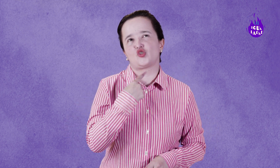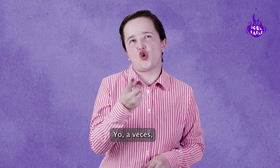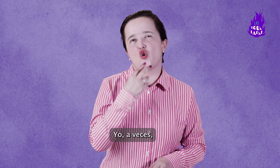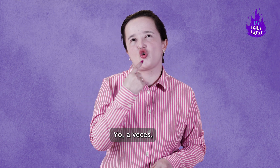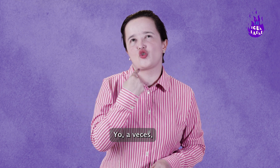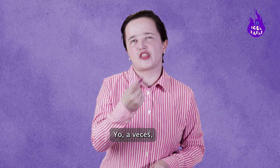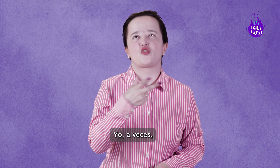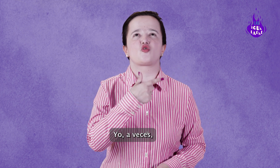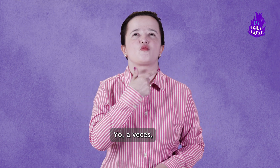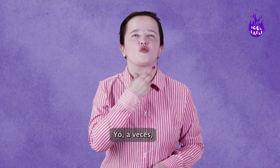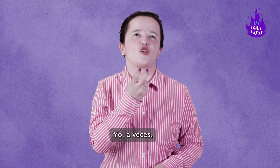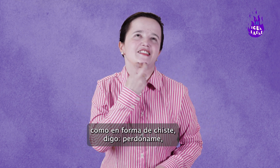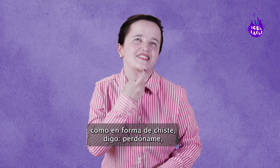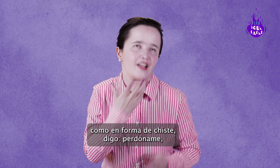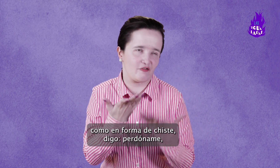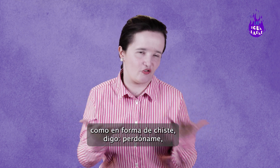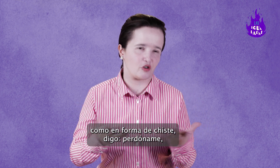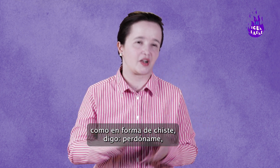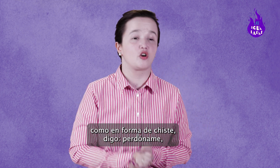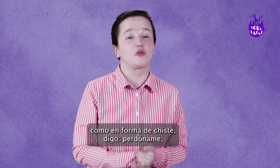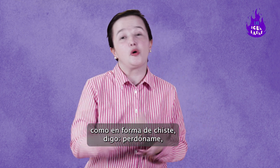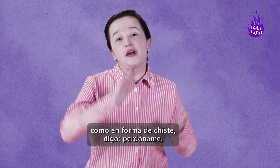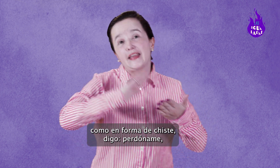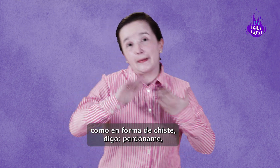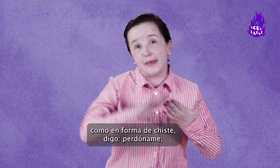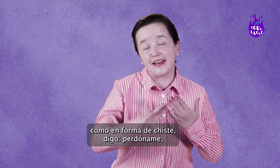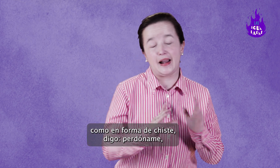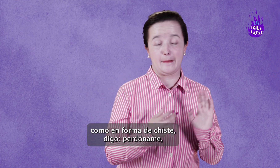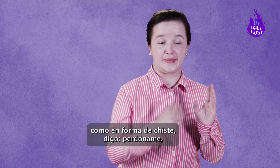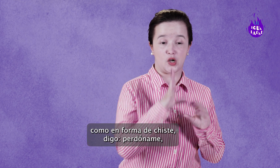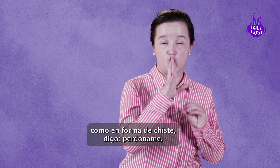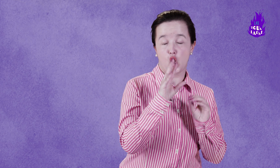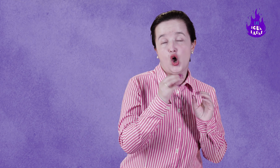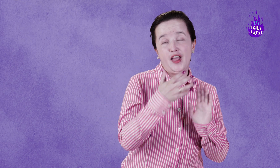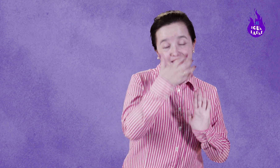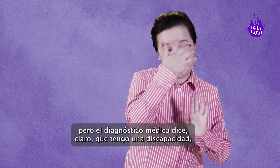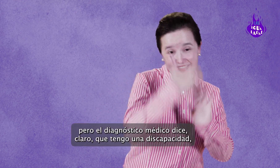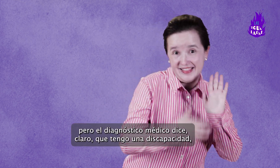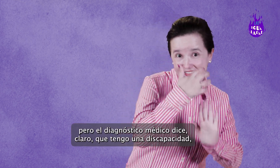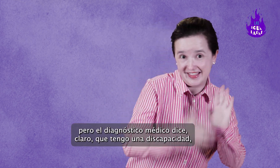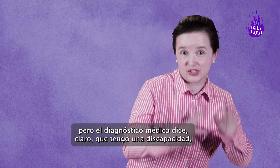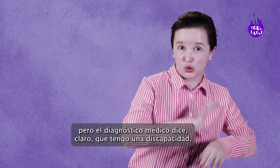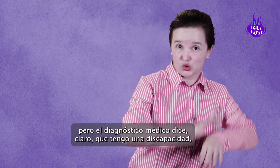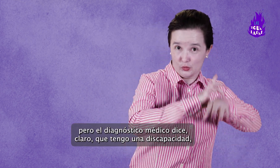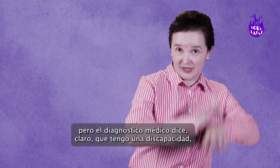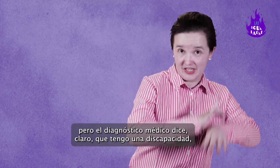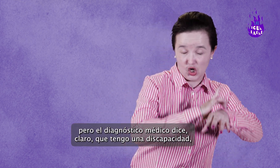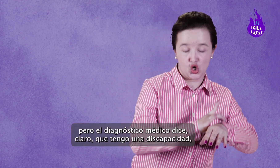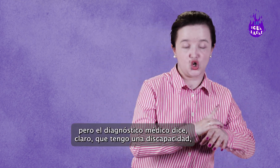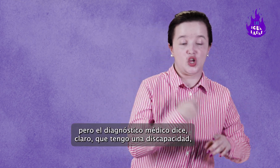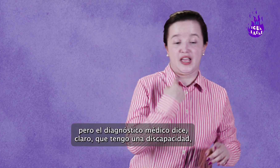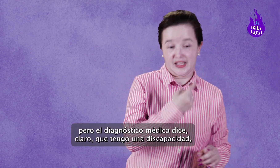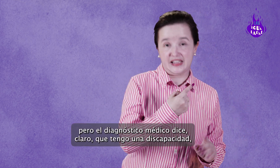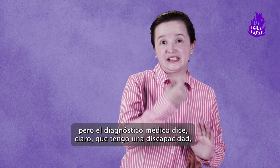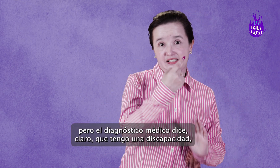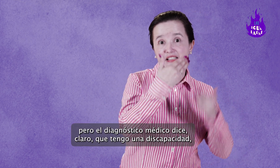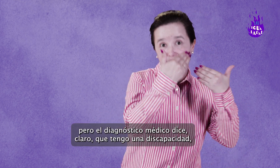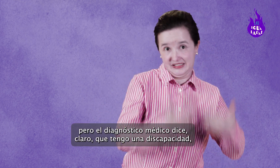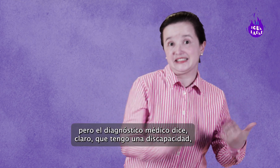Yo a veces, como en forma de chiste, digo, pero perdóname. Pero el diagnóstico médico dice, claro, que